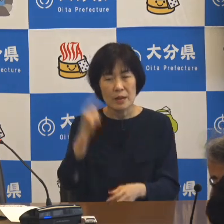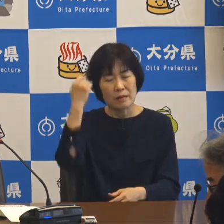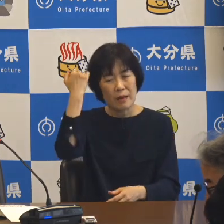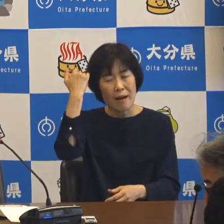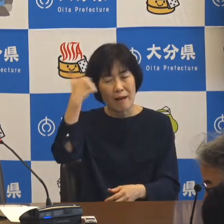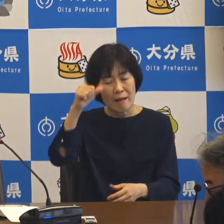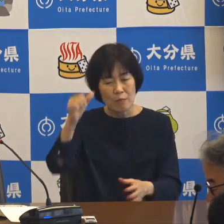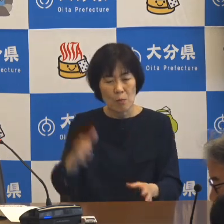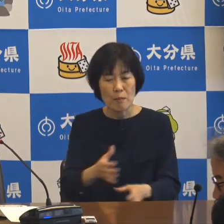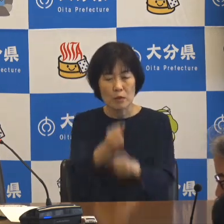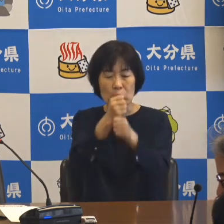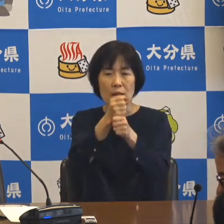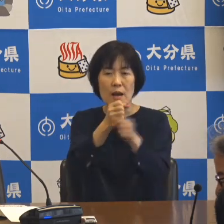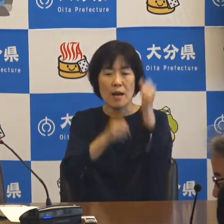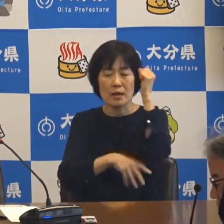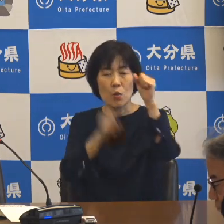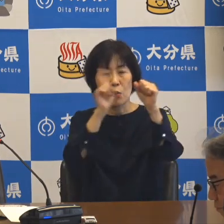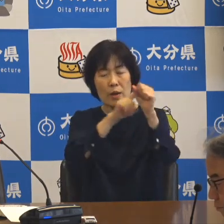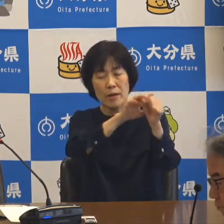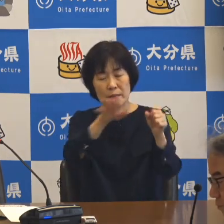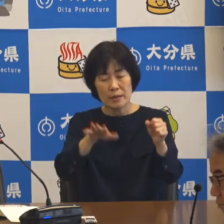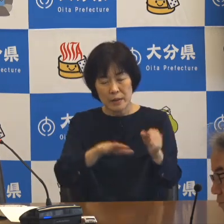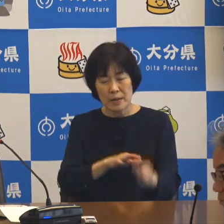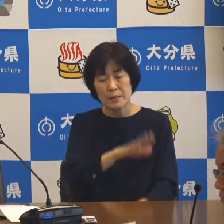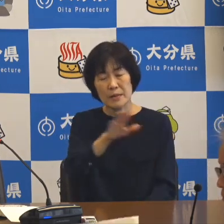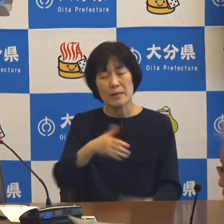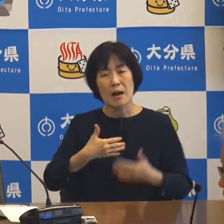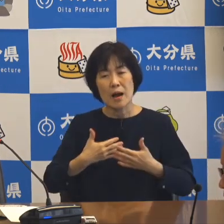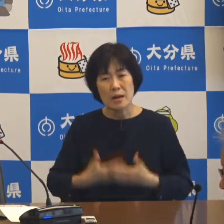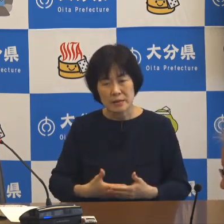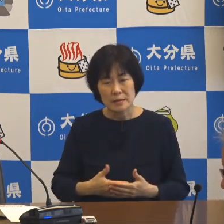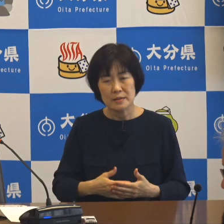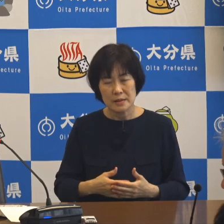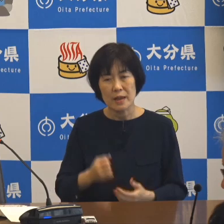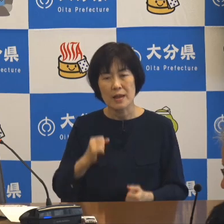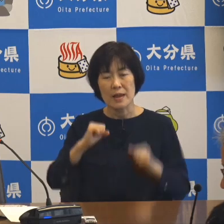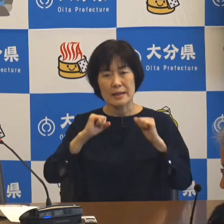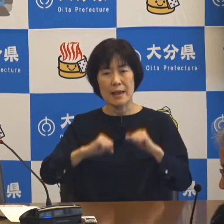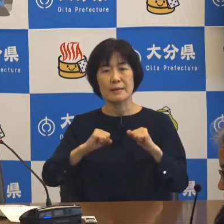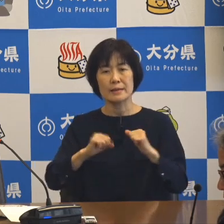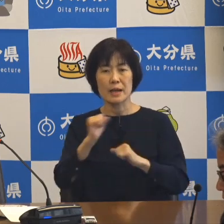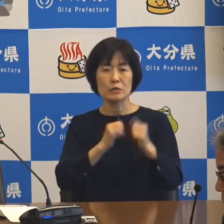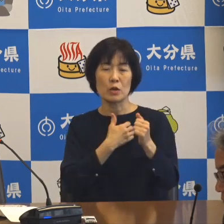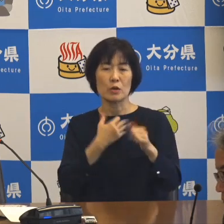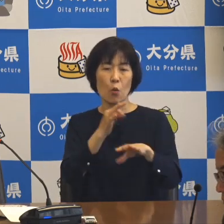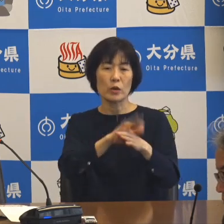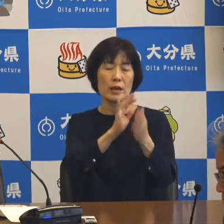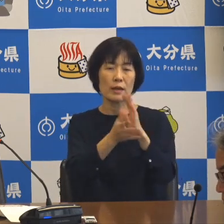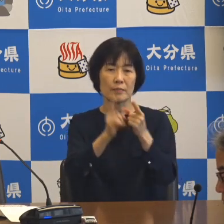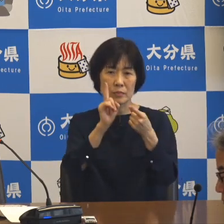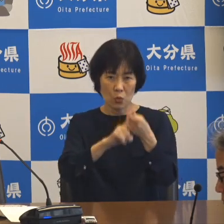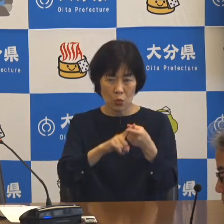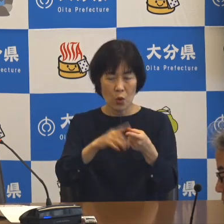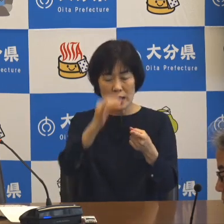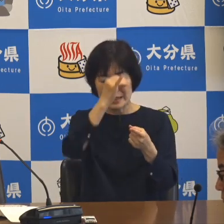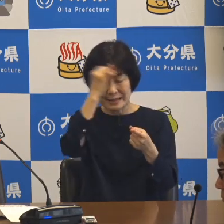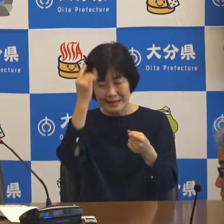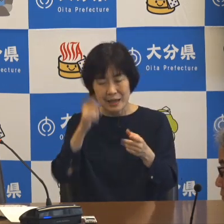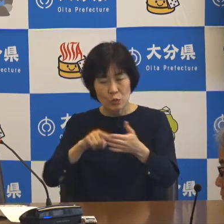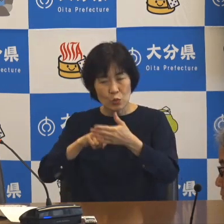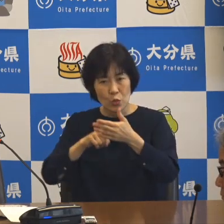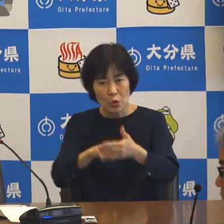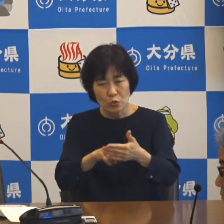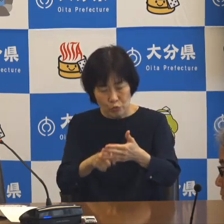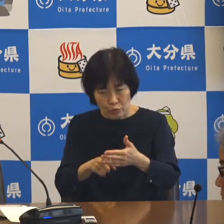に書いておりますのは、誰もが安心して元気に活躍できる大分県、そして知恵と努力が報われ、未来を創造できる大分